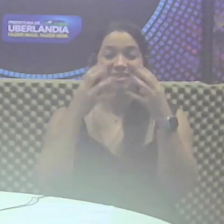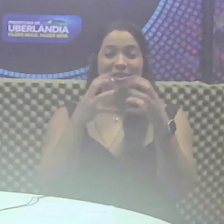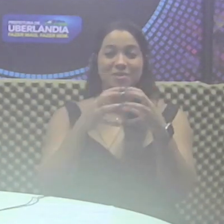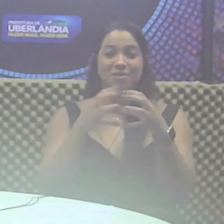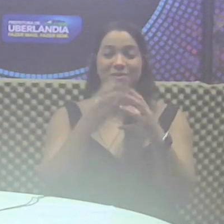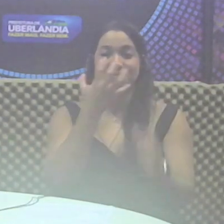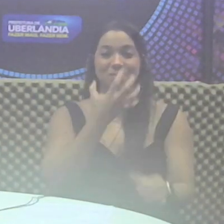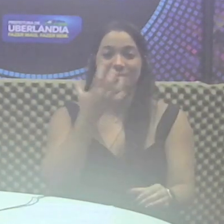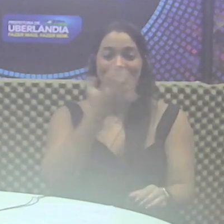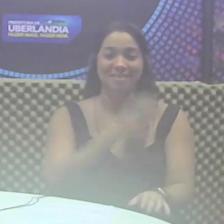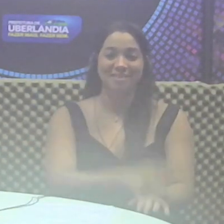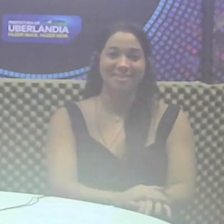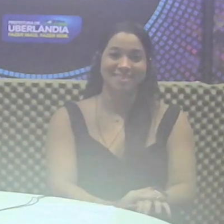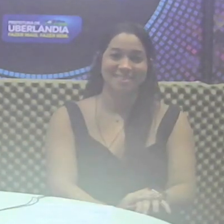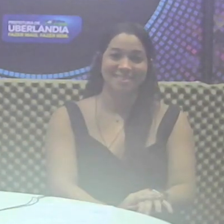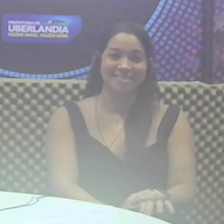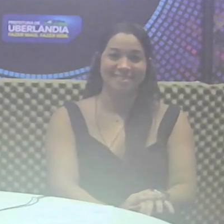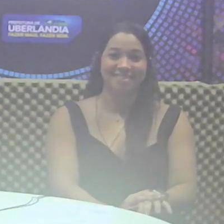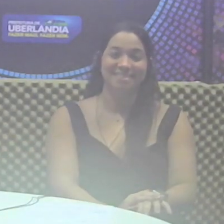das Mães.